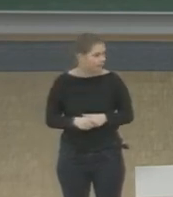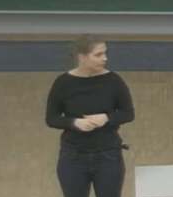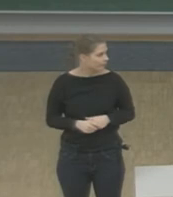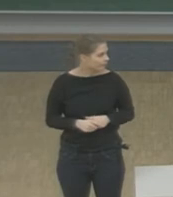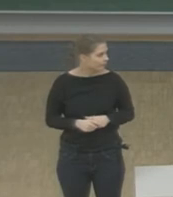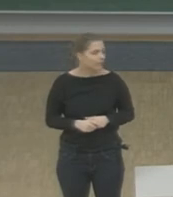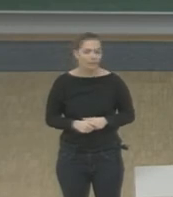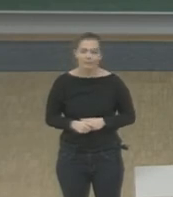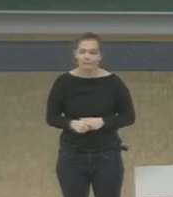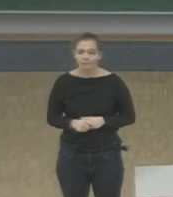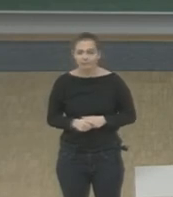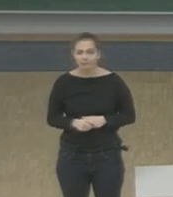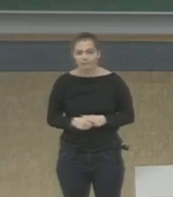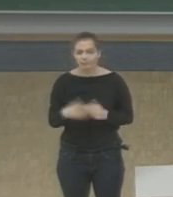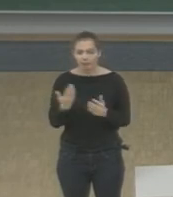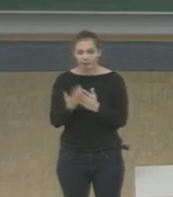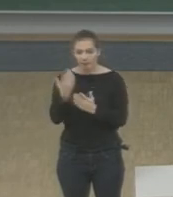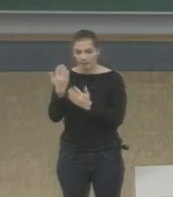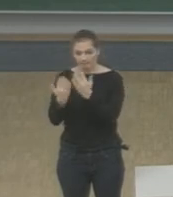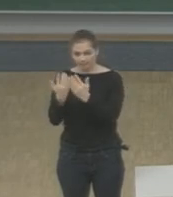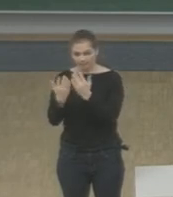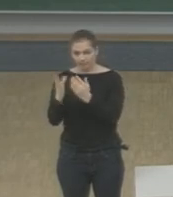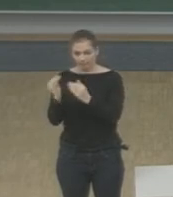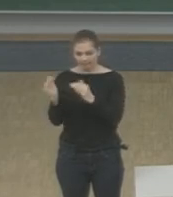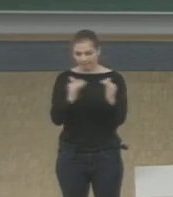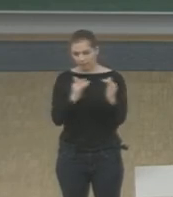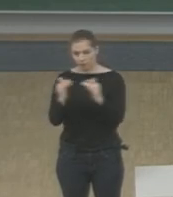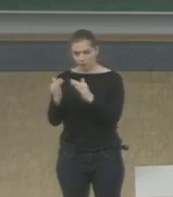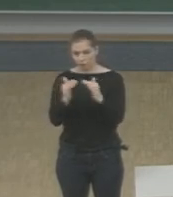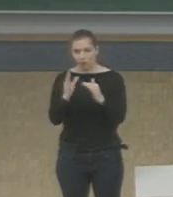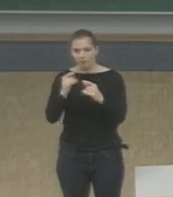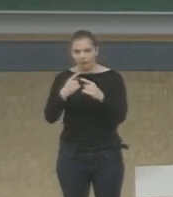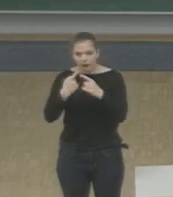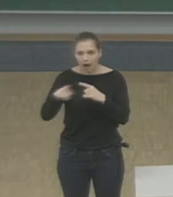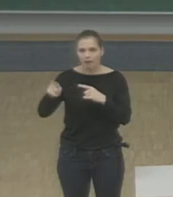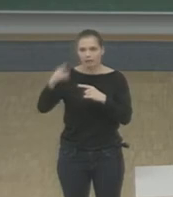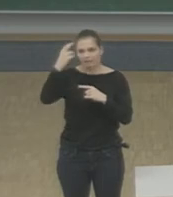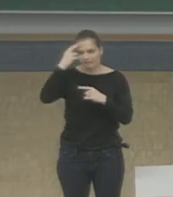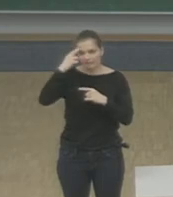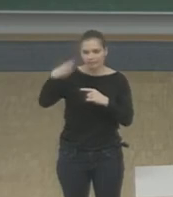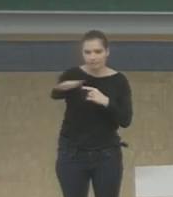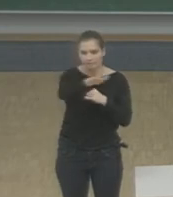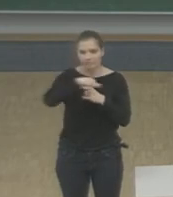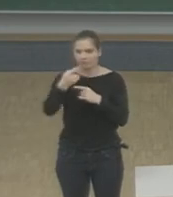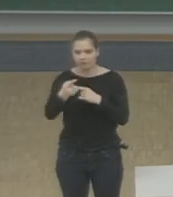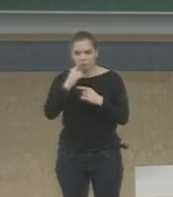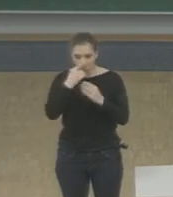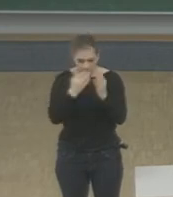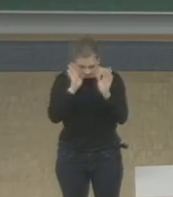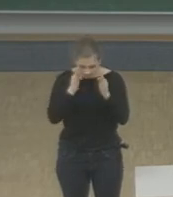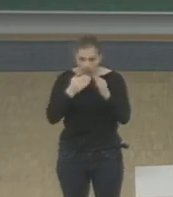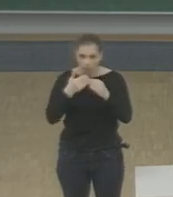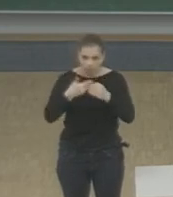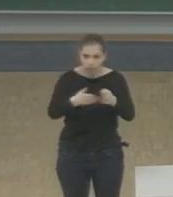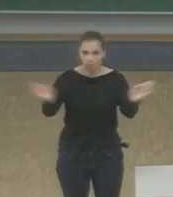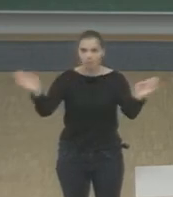Das Phänomen der Interaktion von Mathematik im engeren Sinne mit deutlich über Mathematik hinausweisenden Wissensdomänen ist auch typisch für